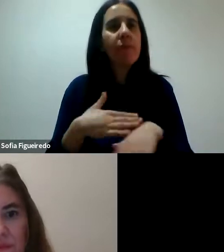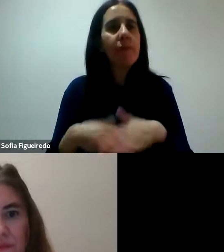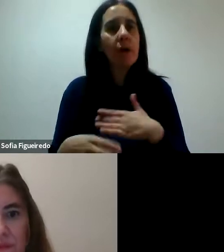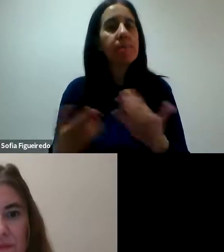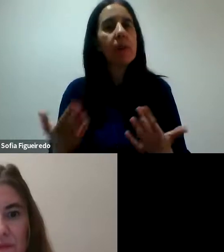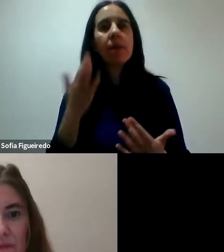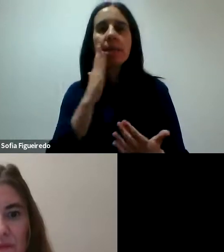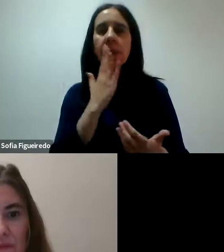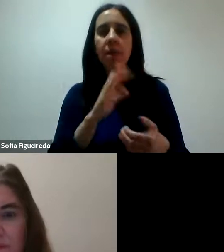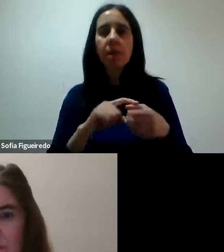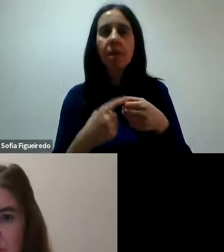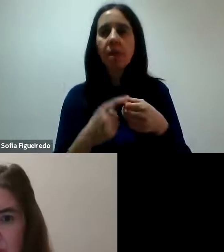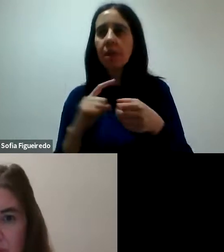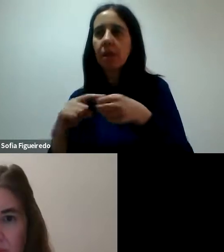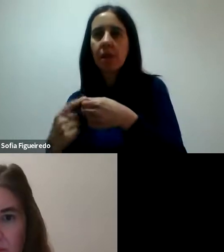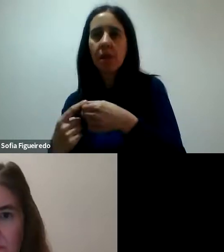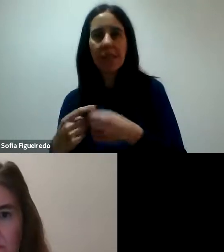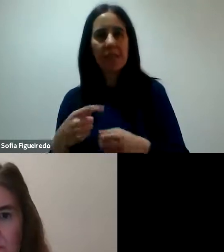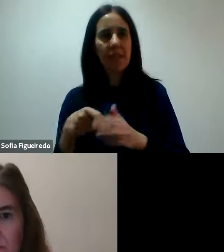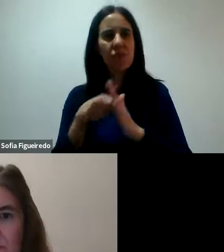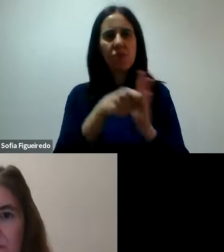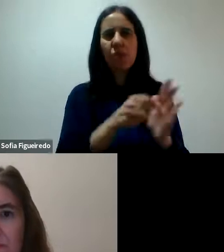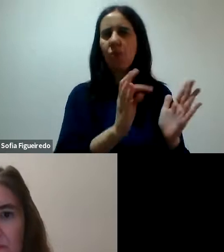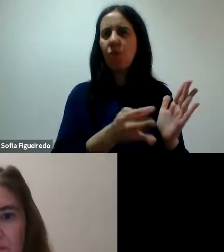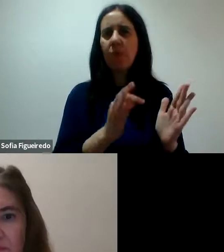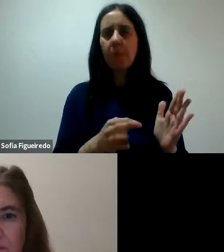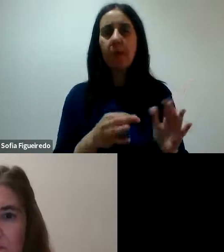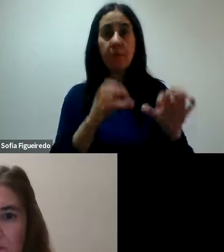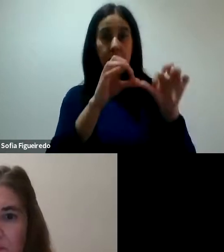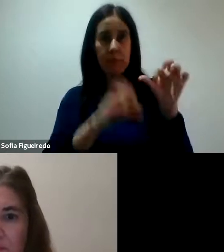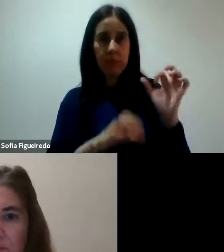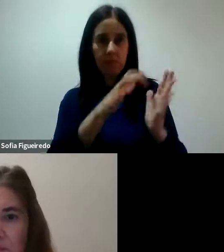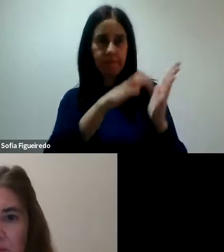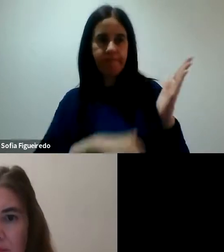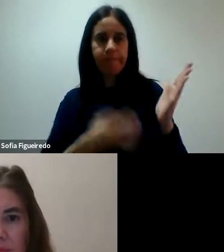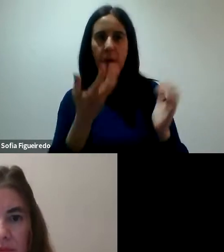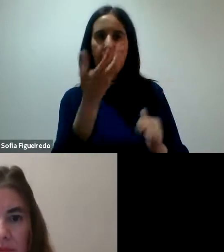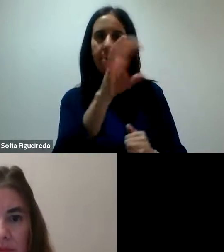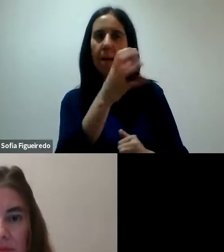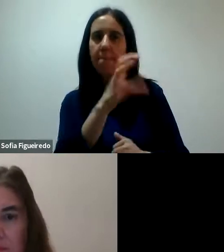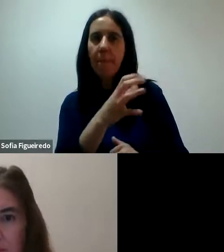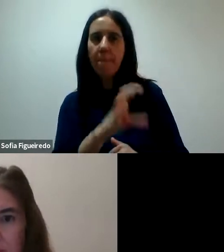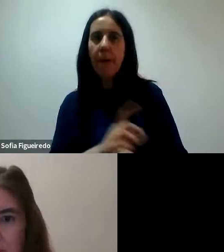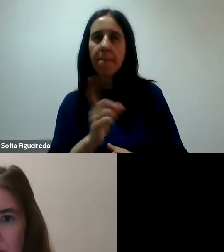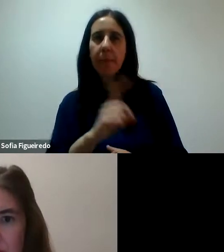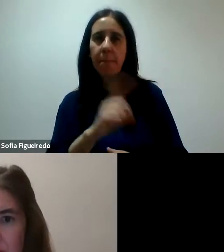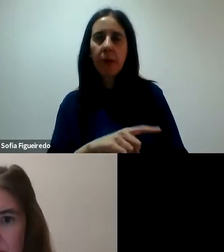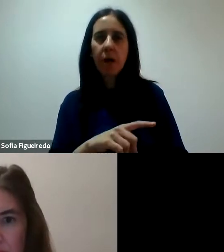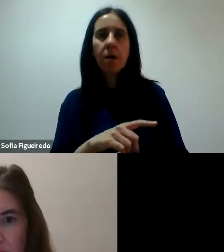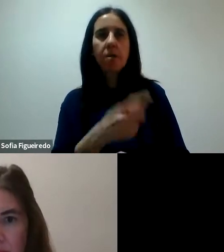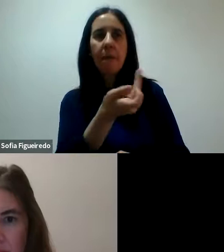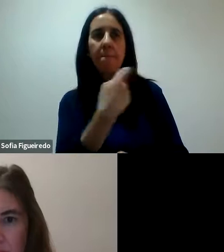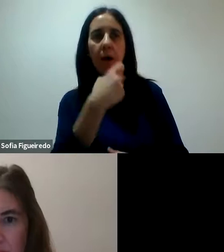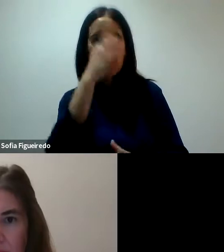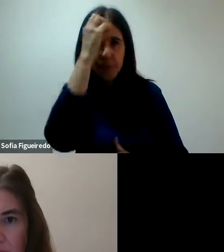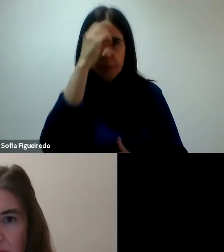engagement, que é não vale a pena estar a insistir. Se eu tiver uma determinada mensagem, um determinado conjunto de posts repetidos num canal e eu não tiver ninguém a responder a